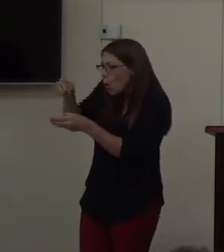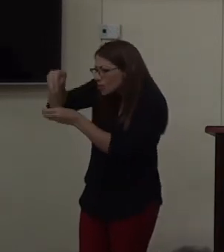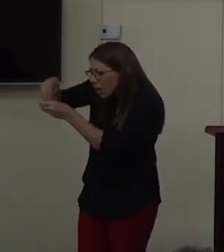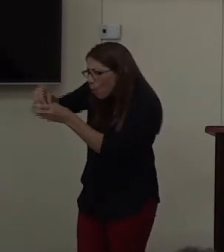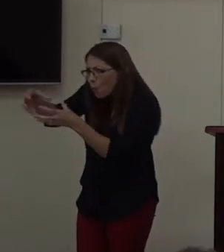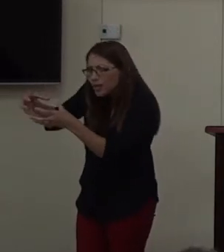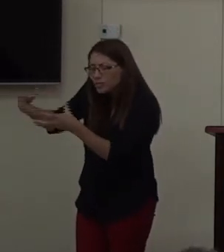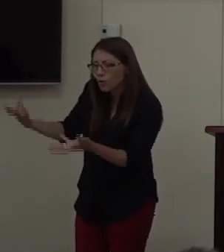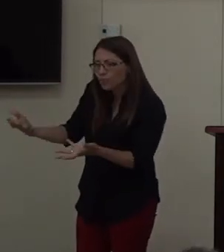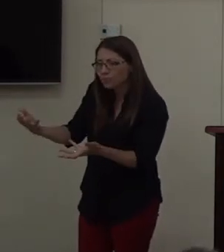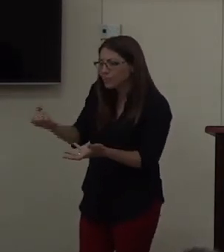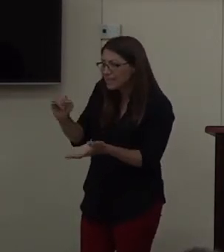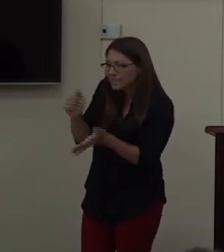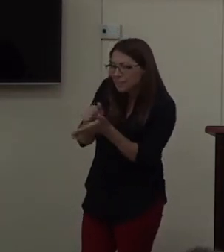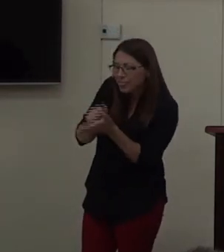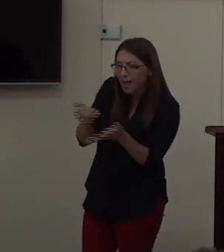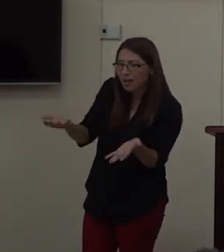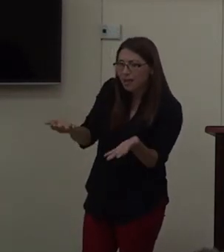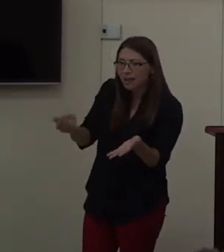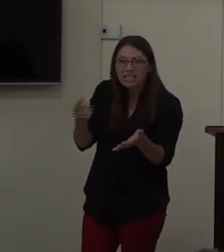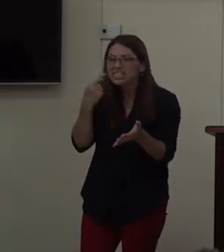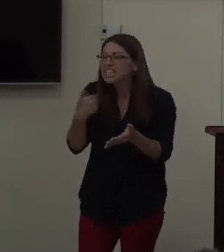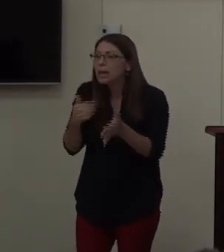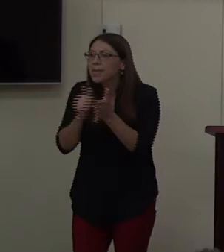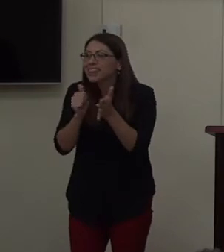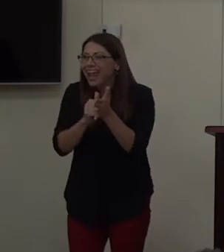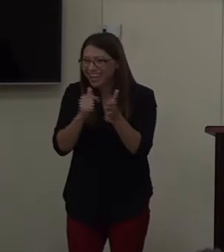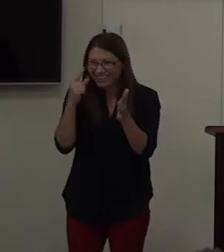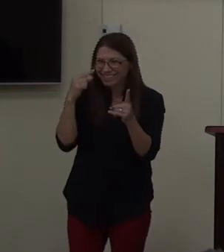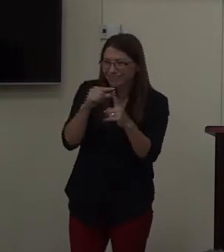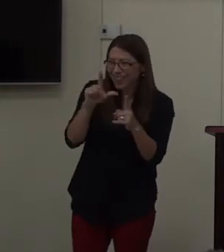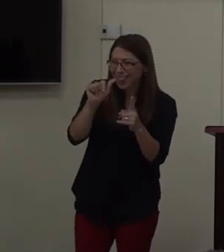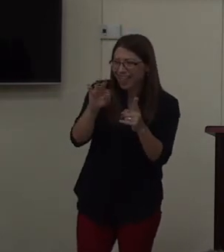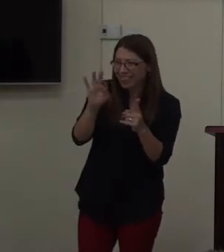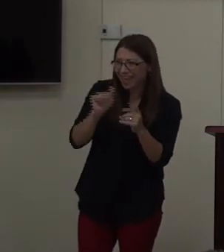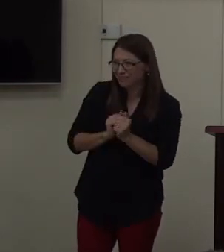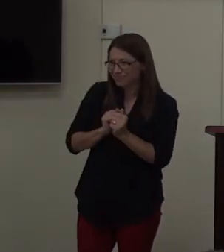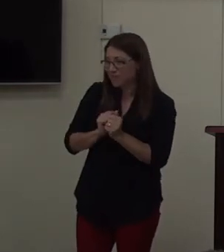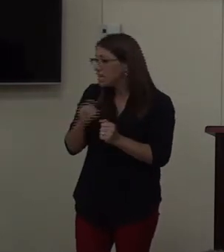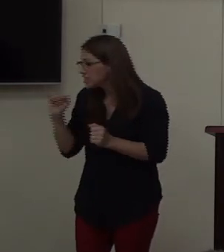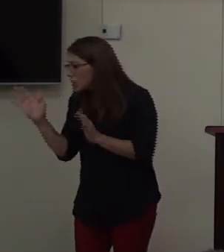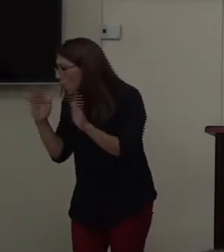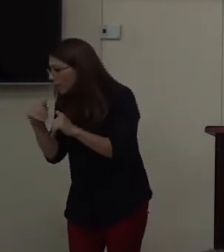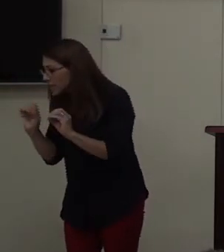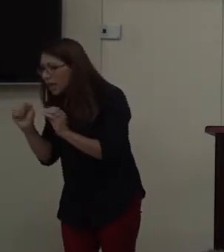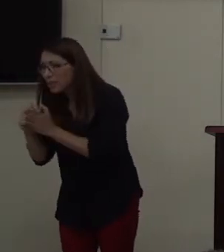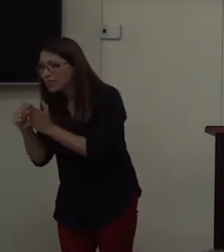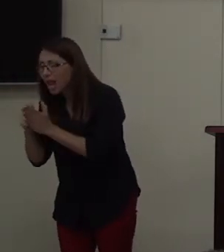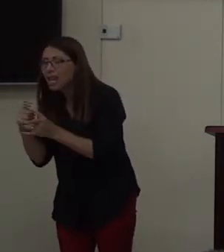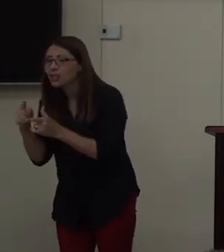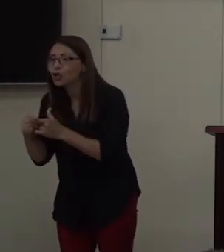digamos, de metal, y por ahí la palabra lata. Si no está compuesto de metal,